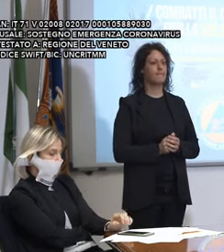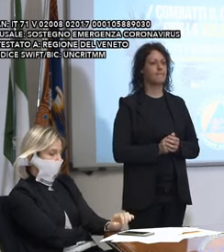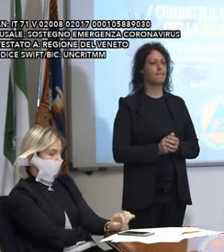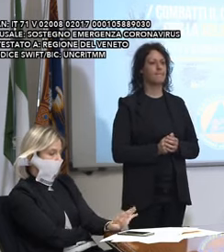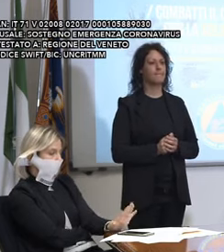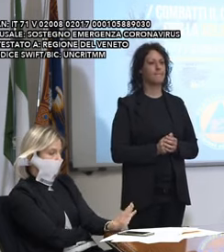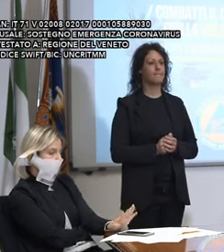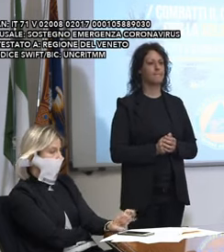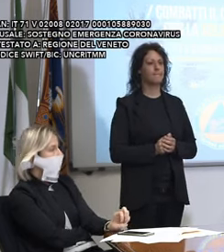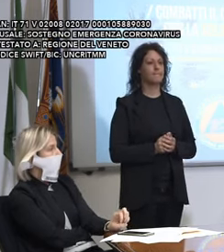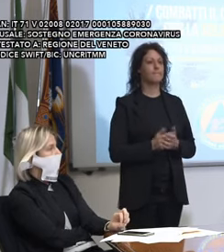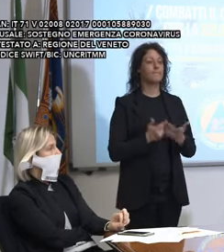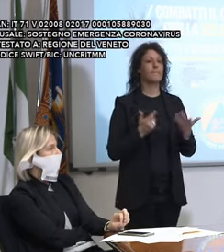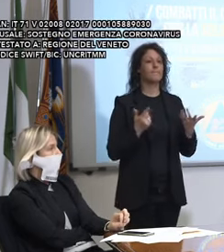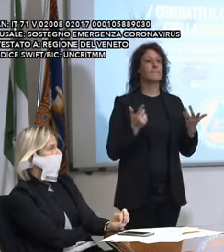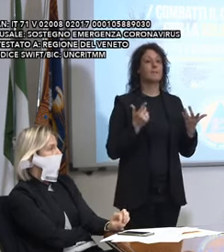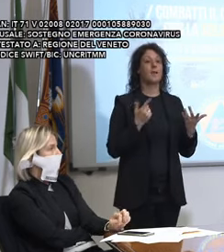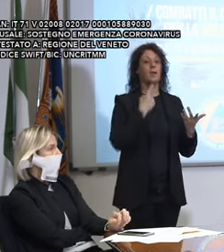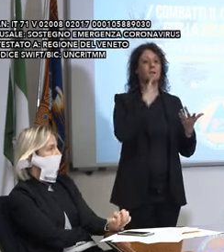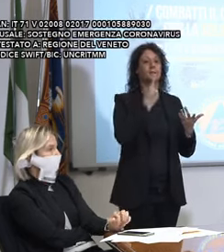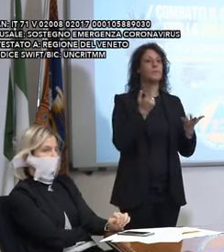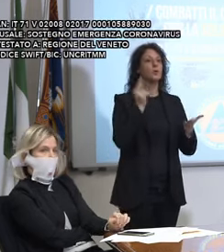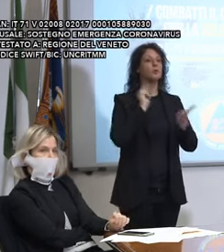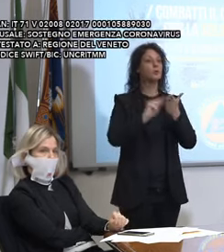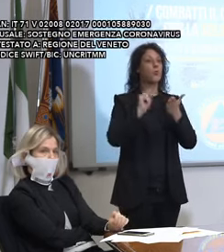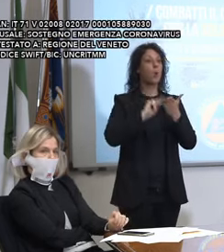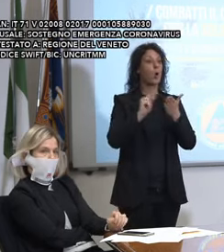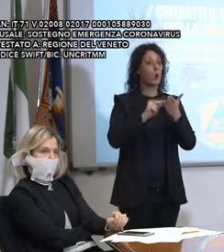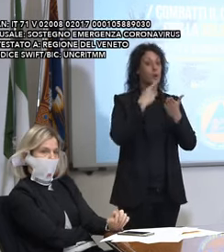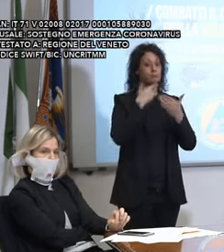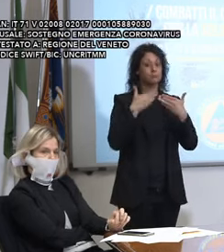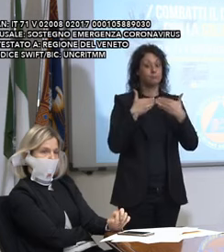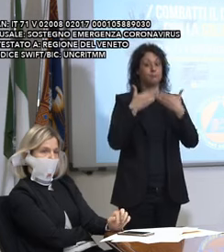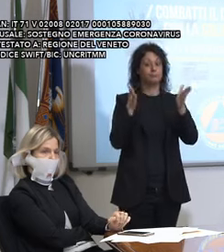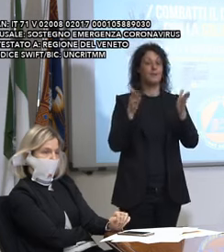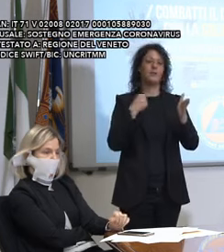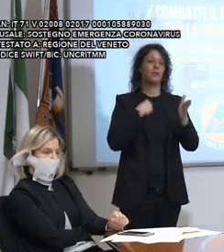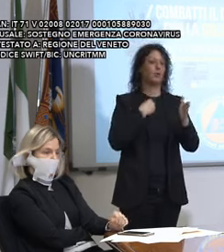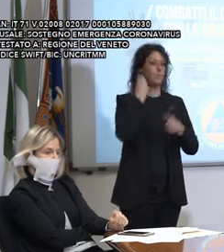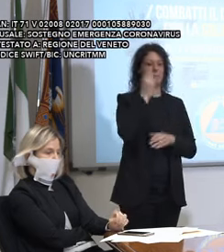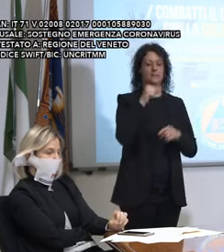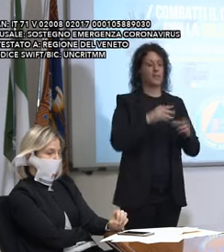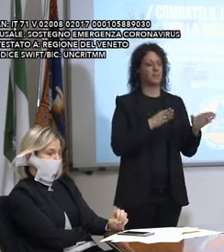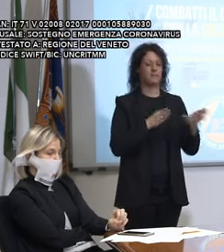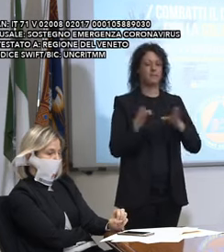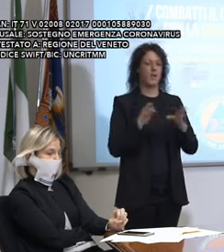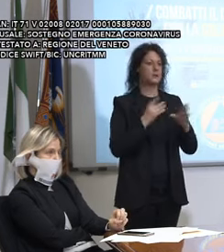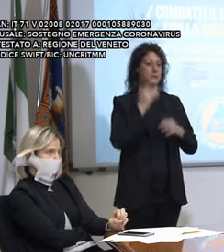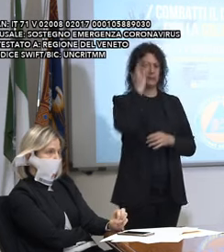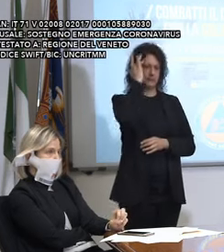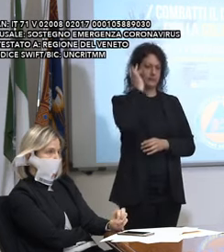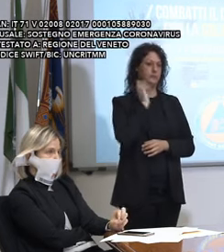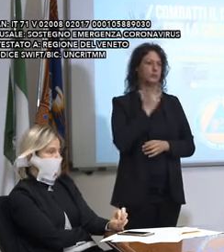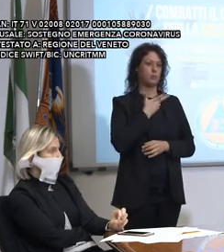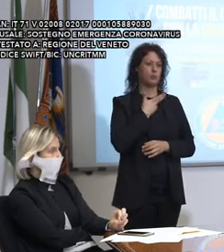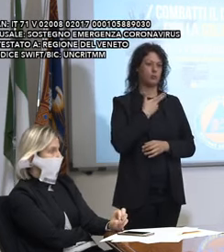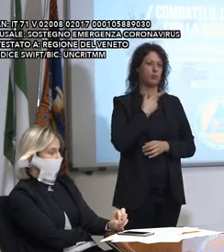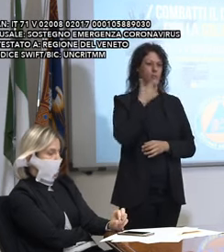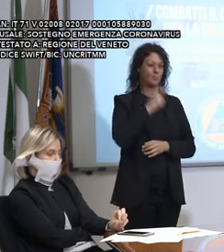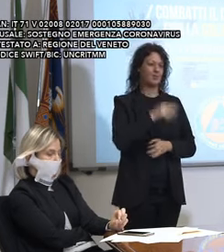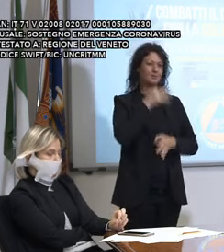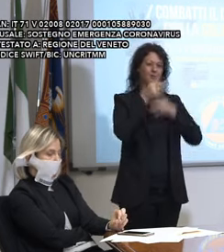corre un po' lì delle scuole, cioè tutto aperto e via, io la ritengo pericolosa in questa fase, perché comunque significa una mole di